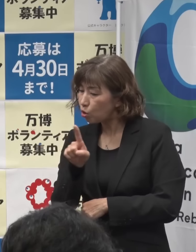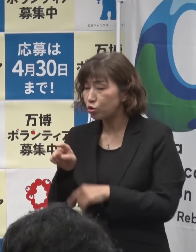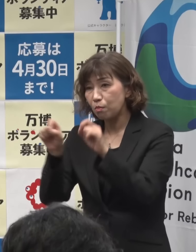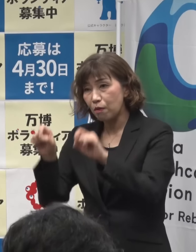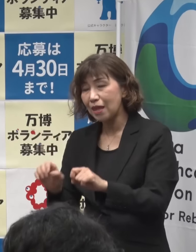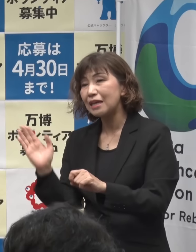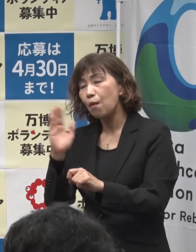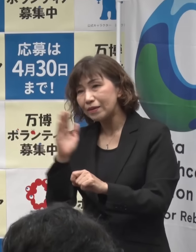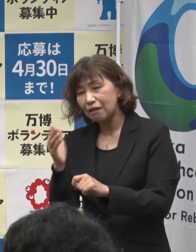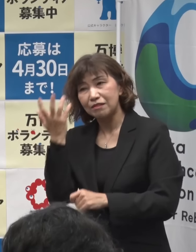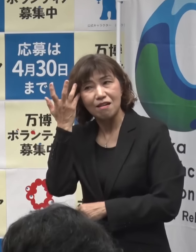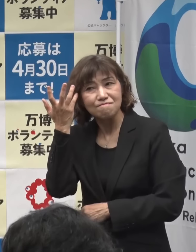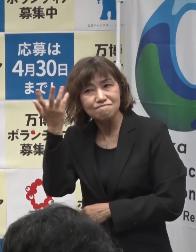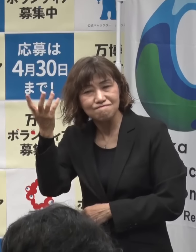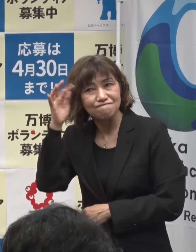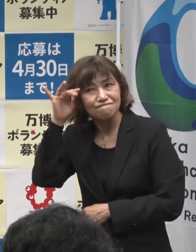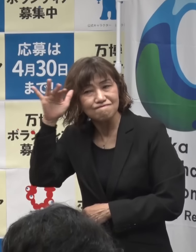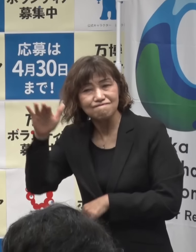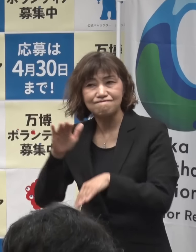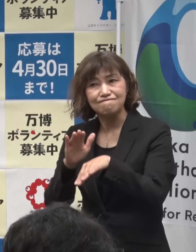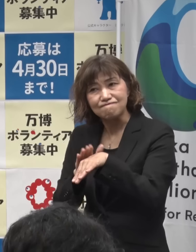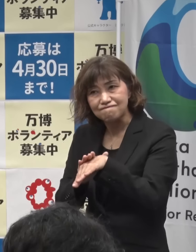というふうに思っていて、それぞれ